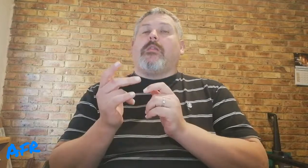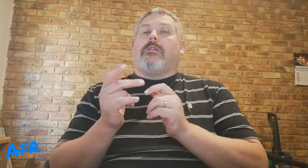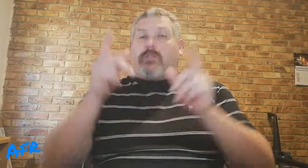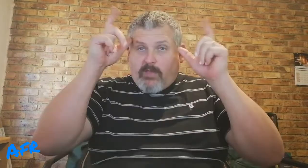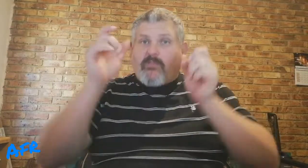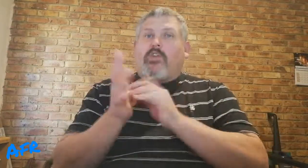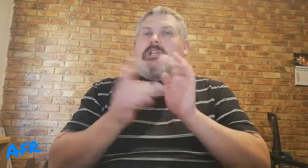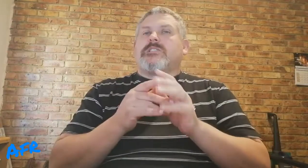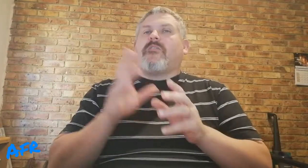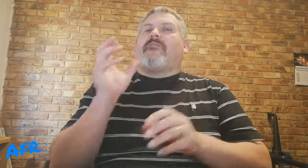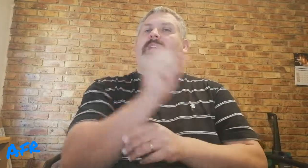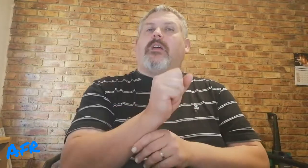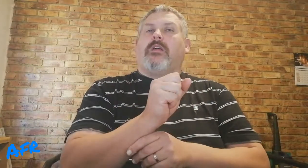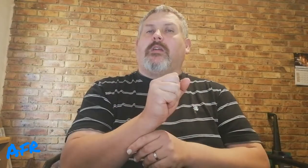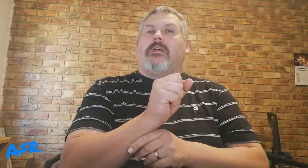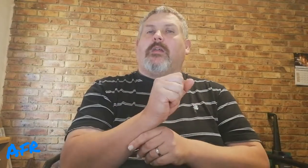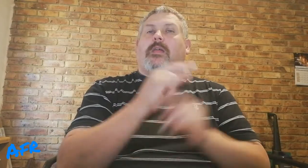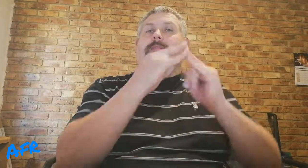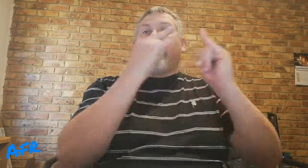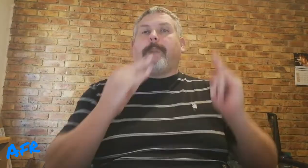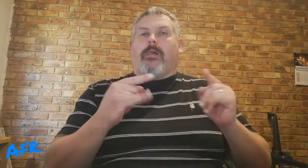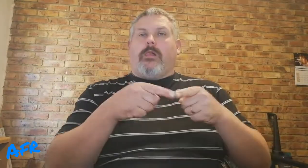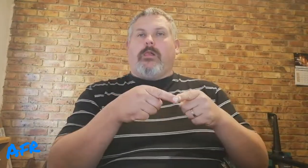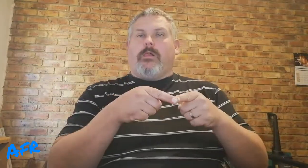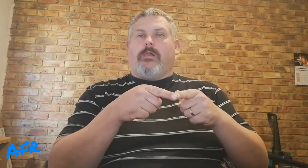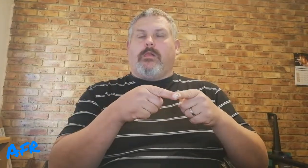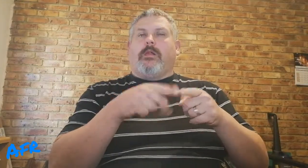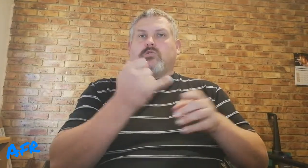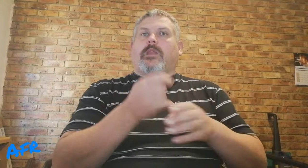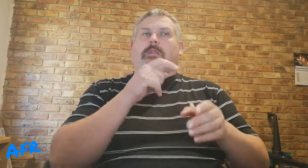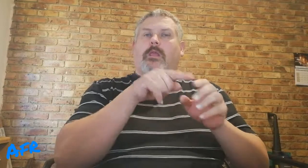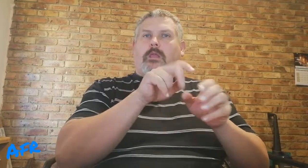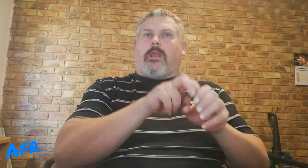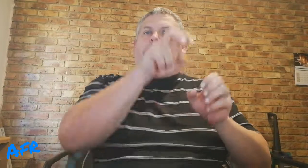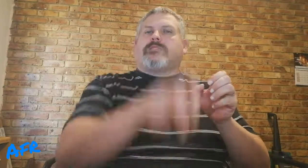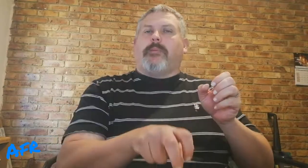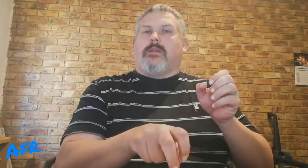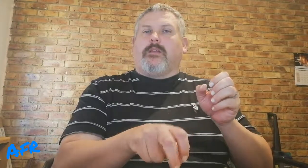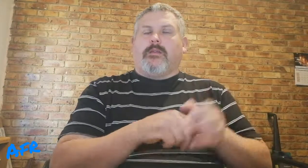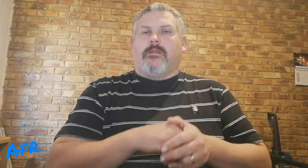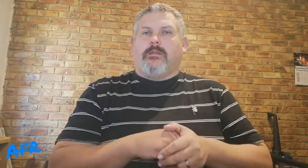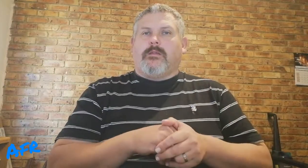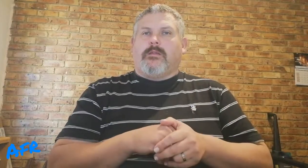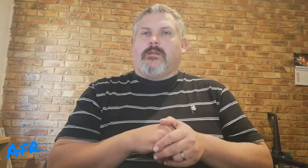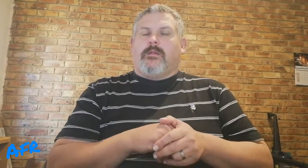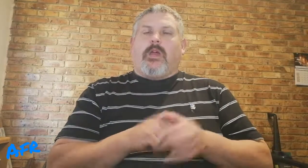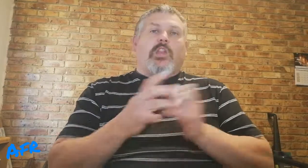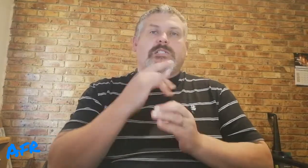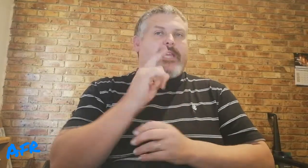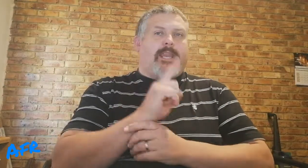want die duivel die Jesus vat na tempel so dat kan afspel. En die sê